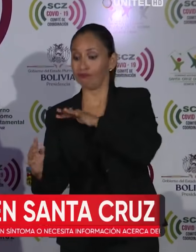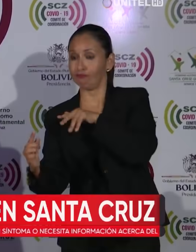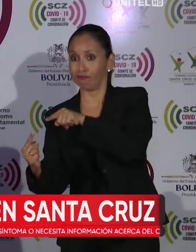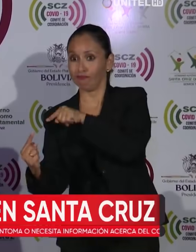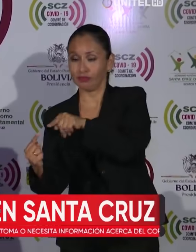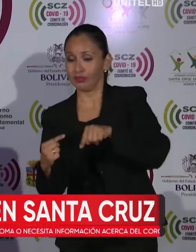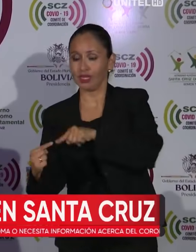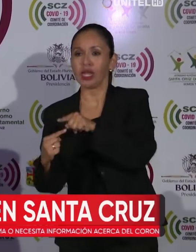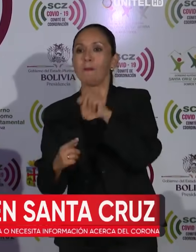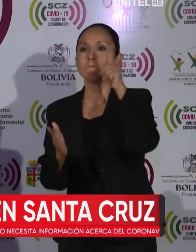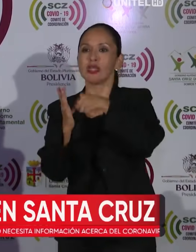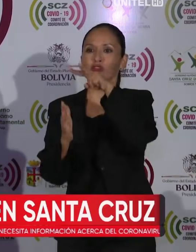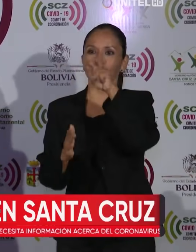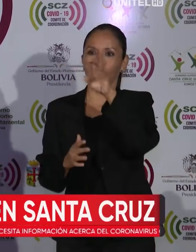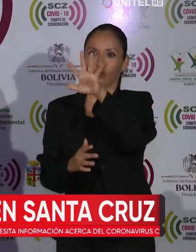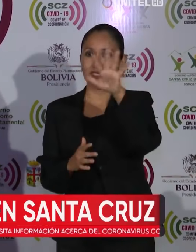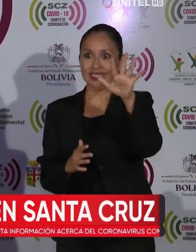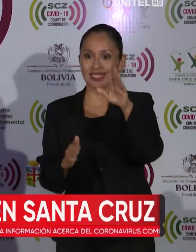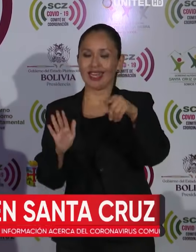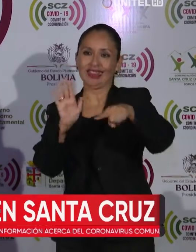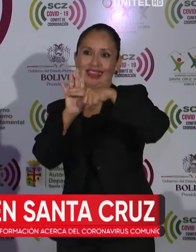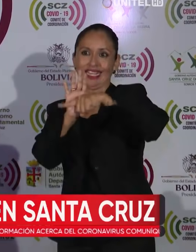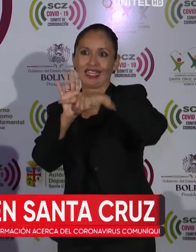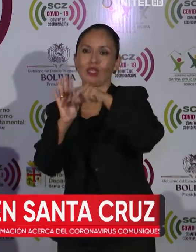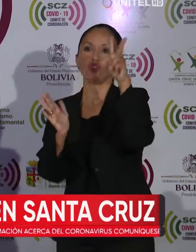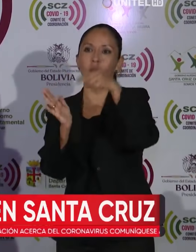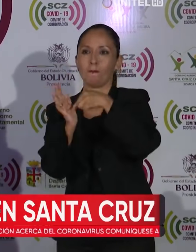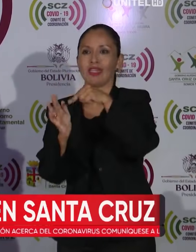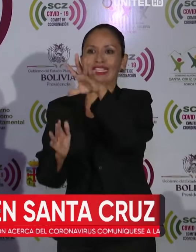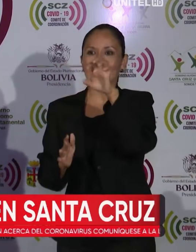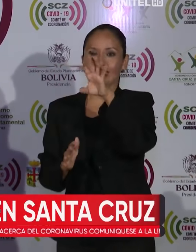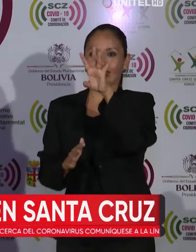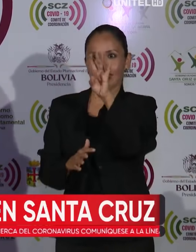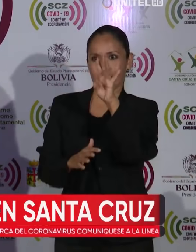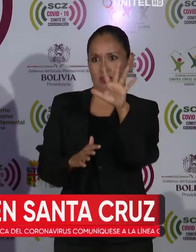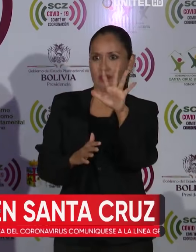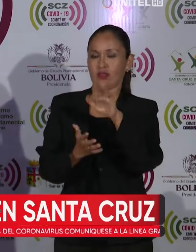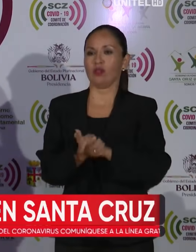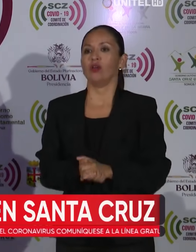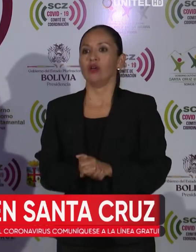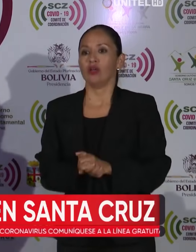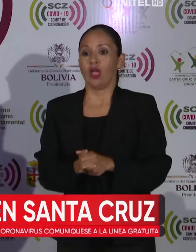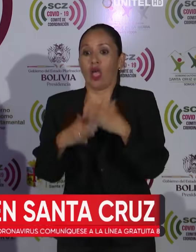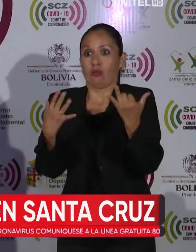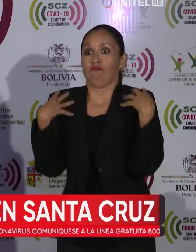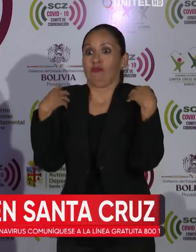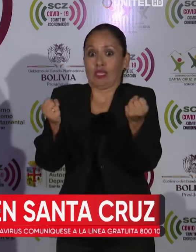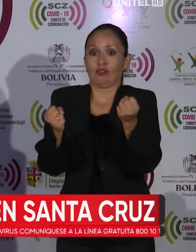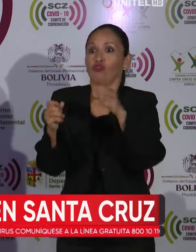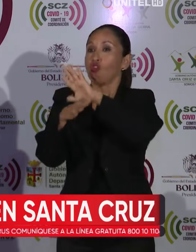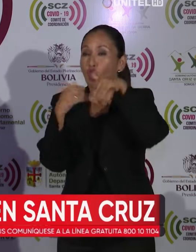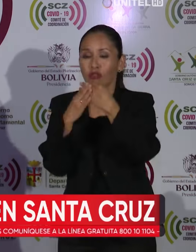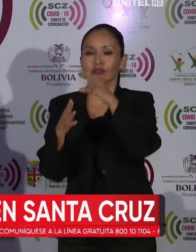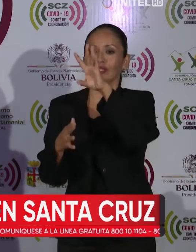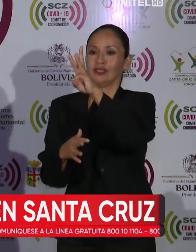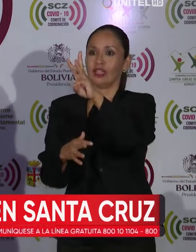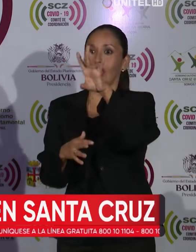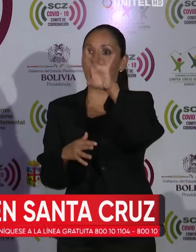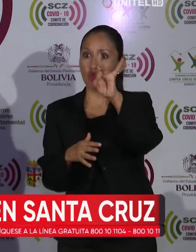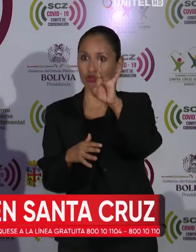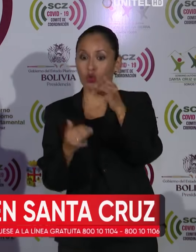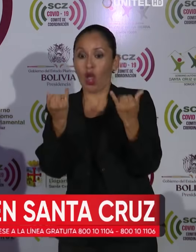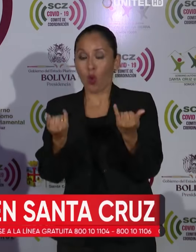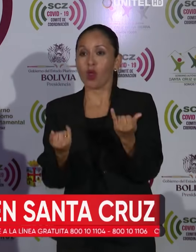directos 2.255, descartados 2.575, se han recuperado 68 y